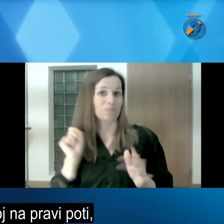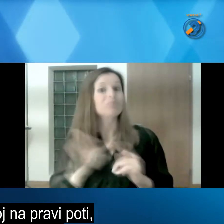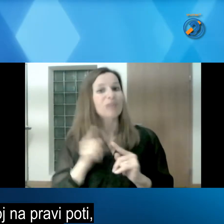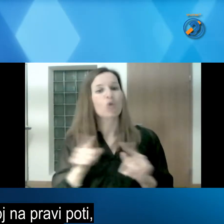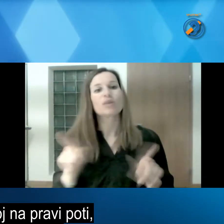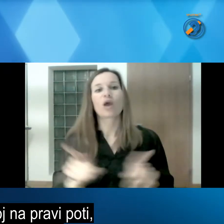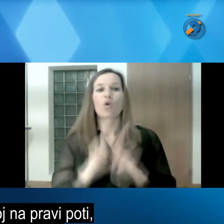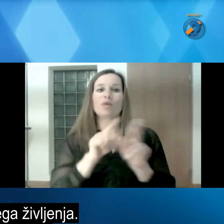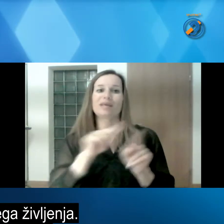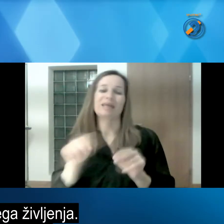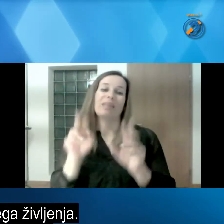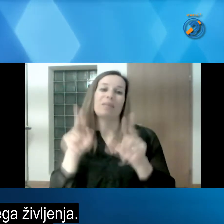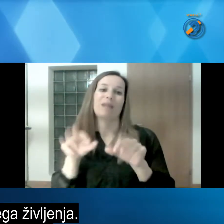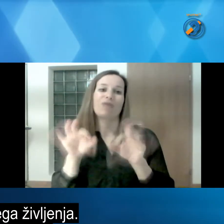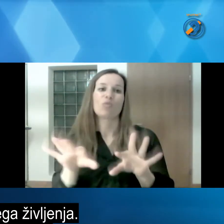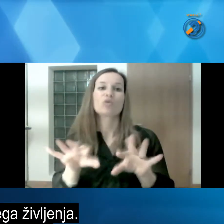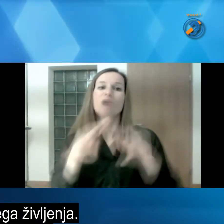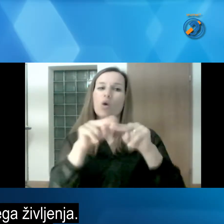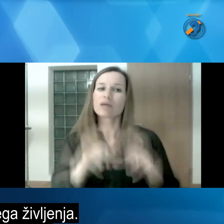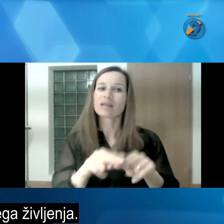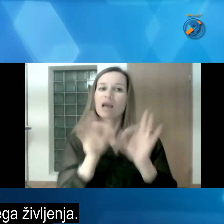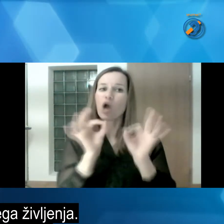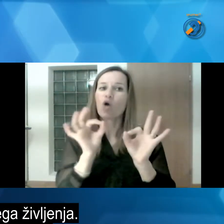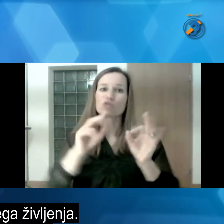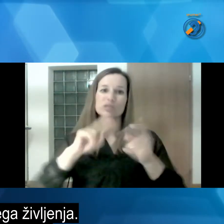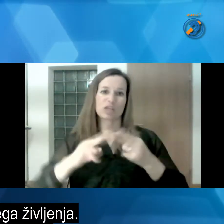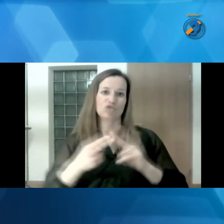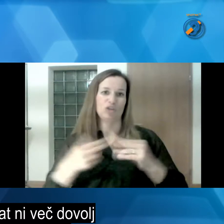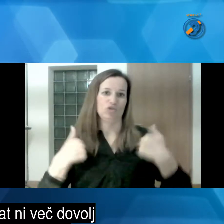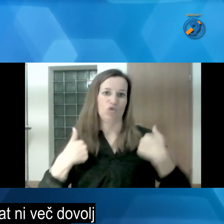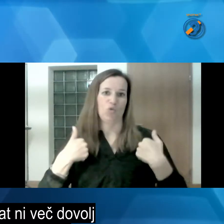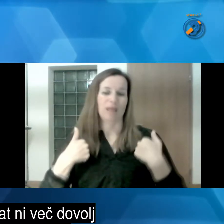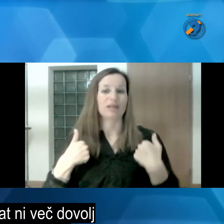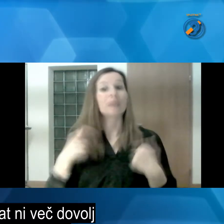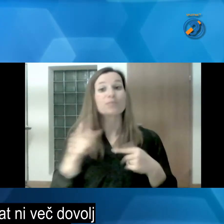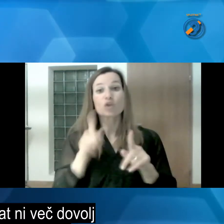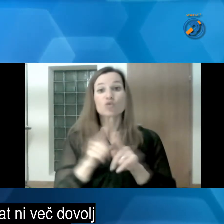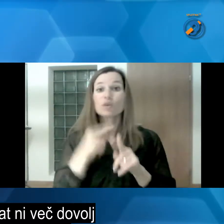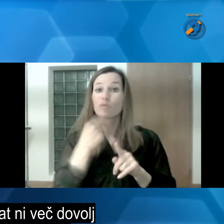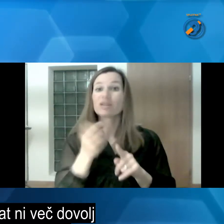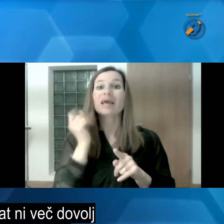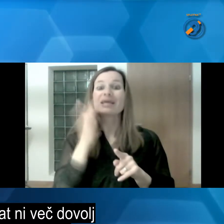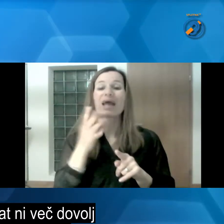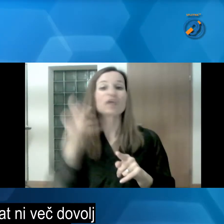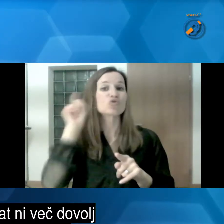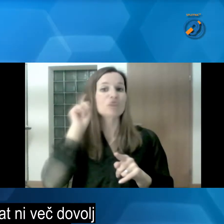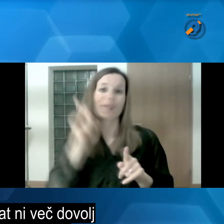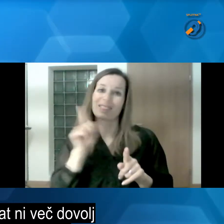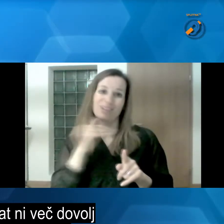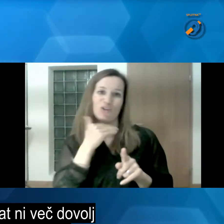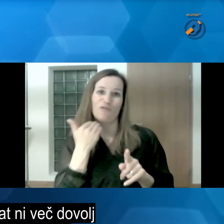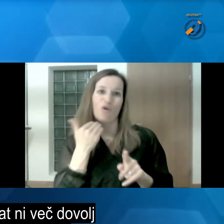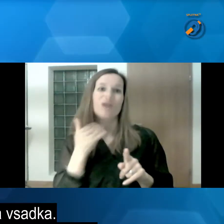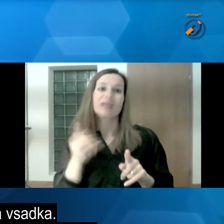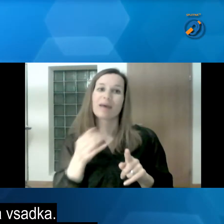da ohranite kakovost in način svojega življenja. Povedala bo tudi, kdaj slušni aparat ni več dovolj in je